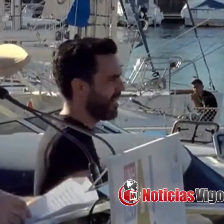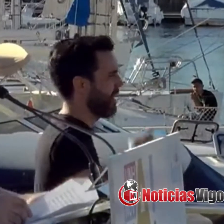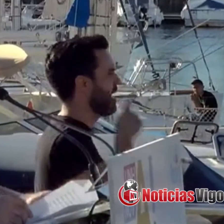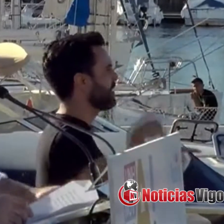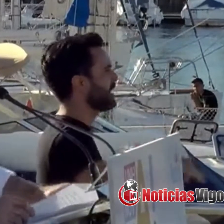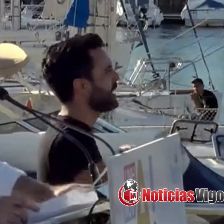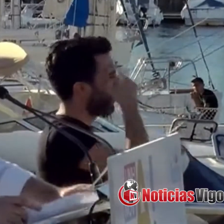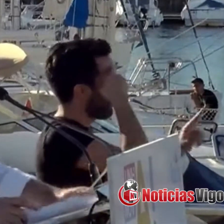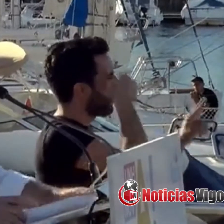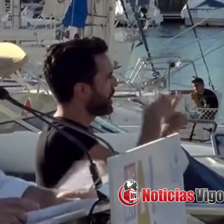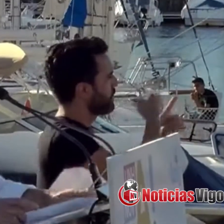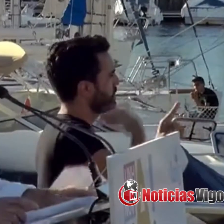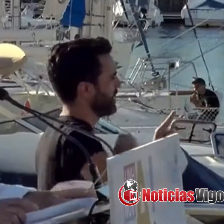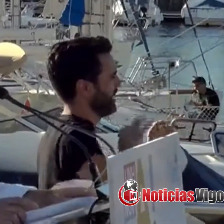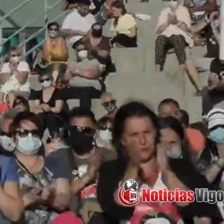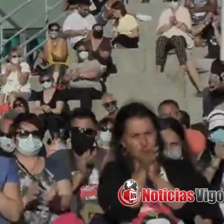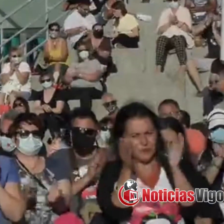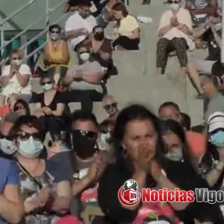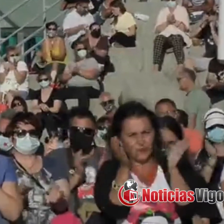próximo domingo.